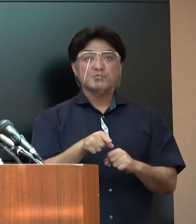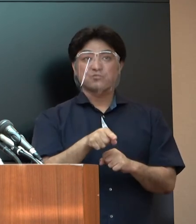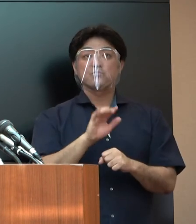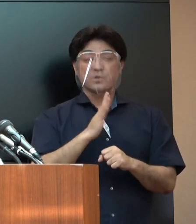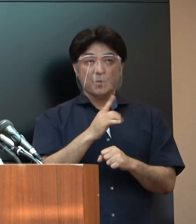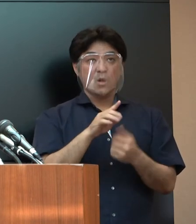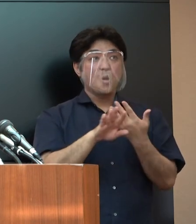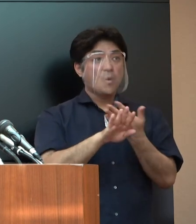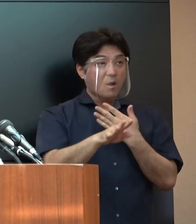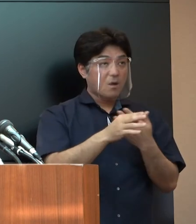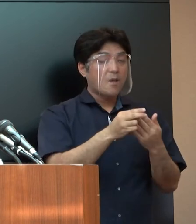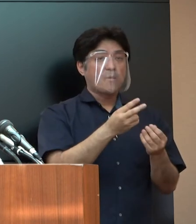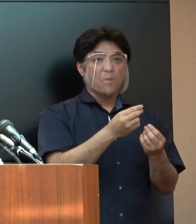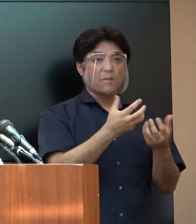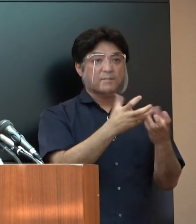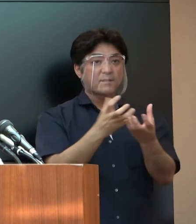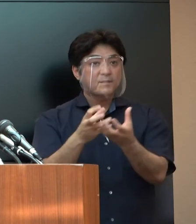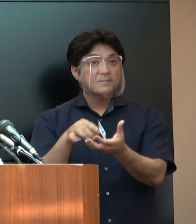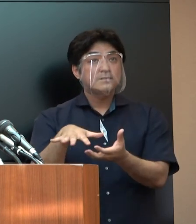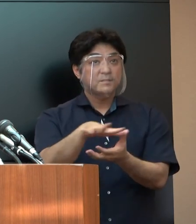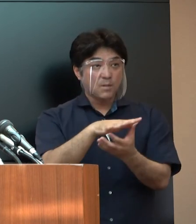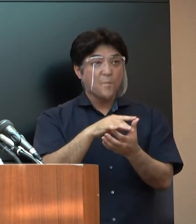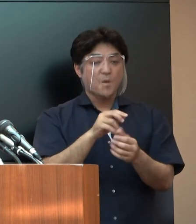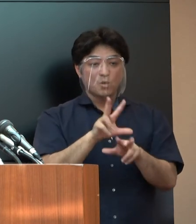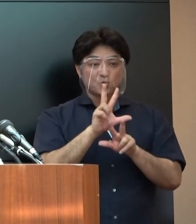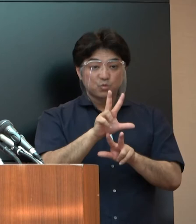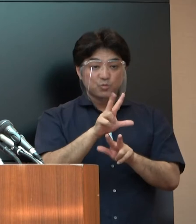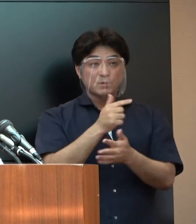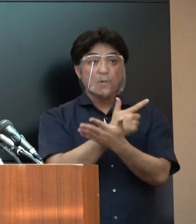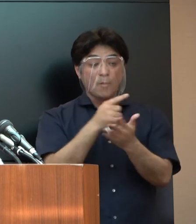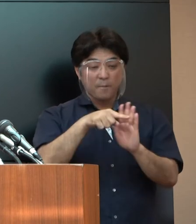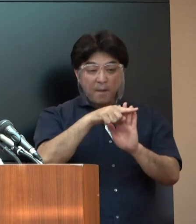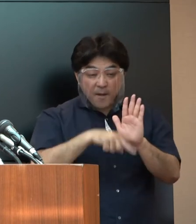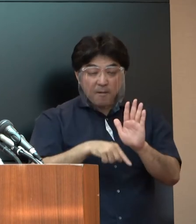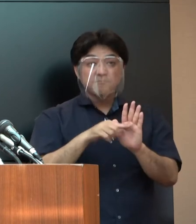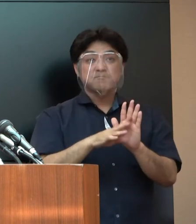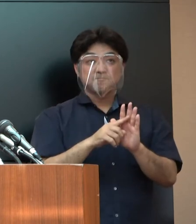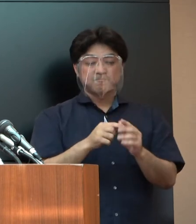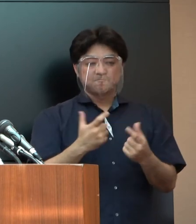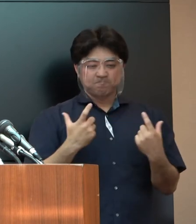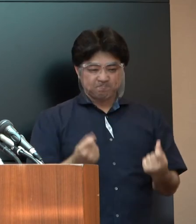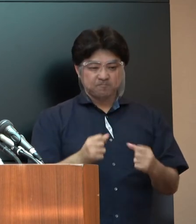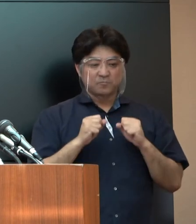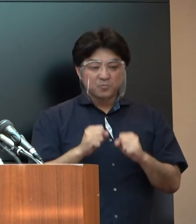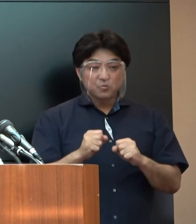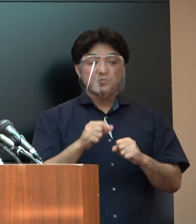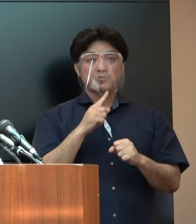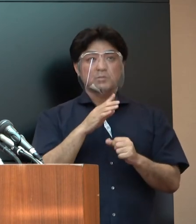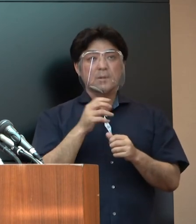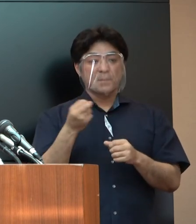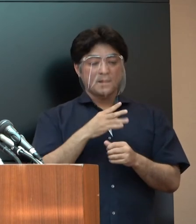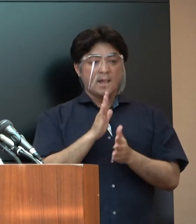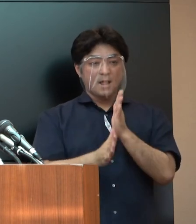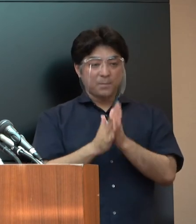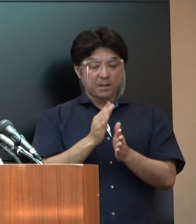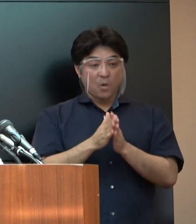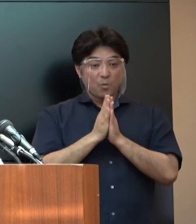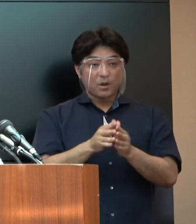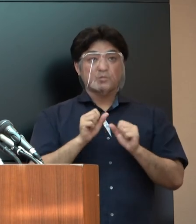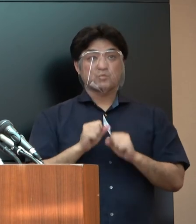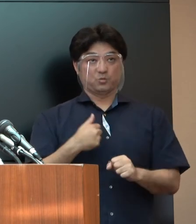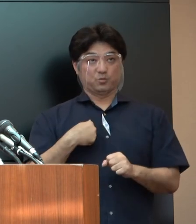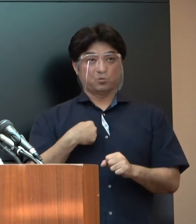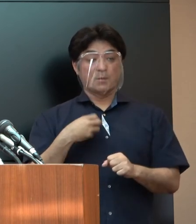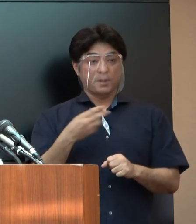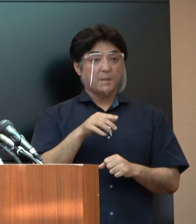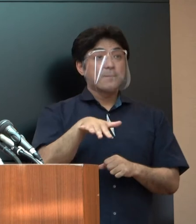業界団体も、ガイドラインの、徹底順守を、強く呼びかけていくという、また皆さんの努力も、しっか